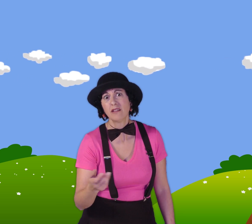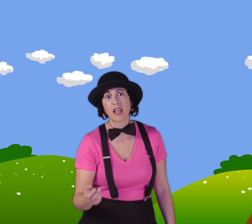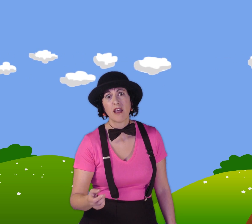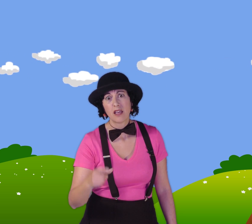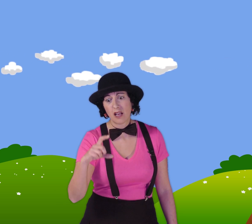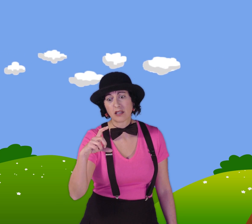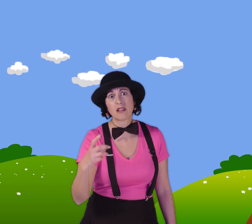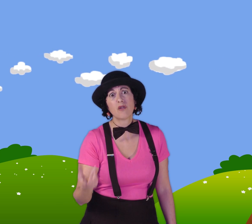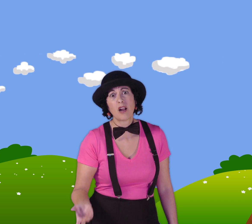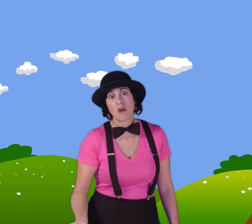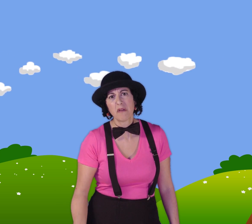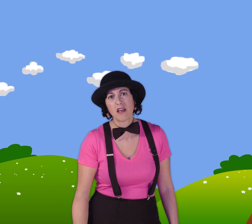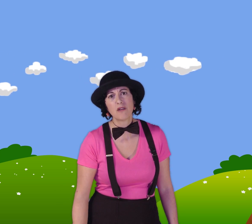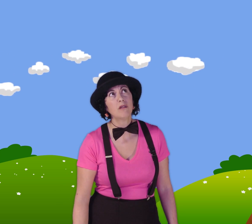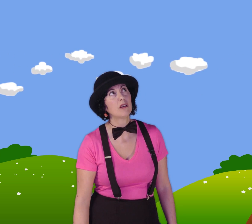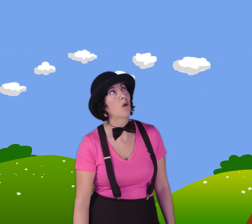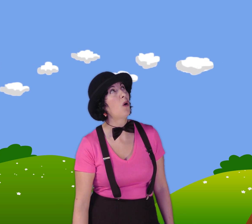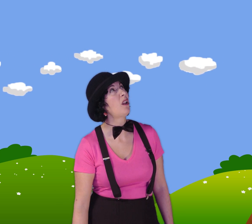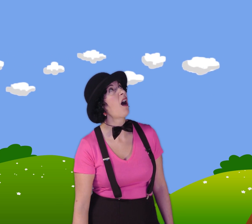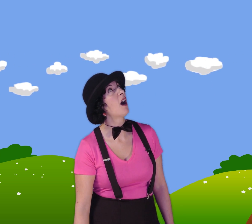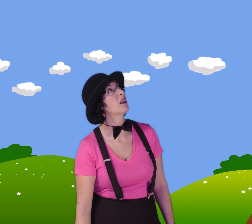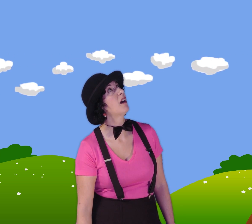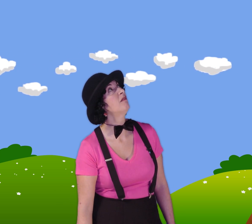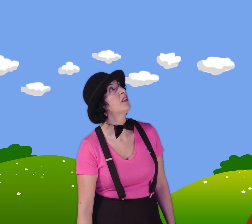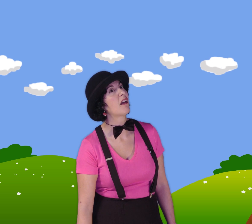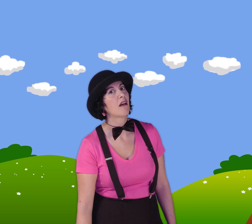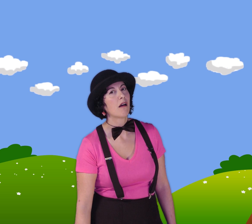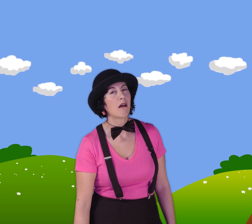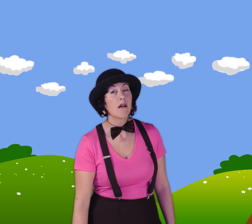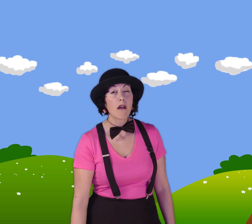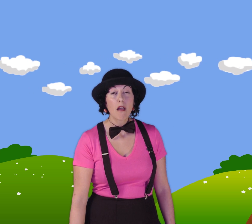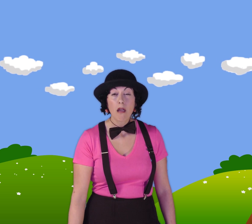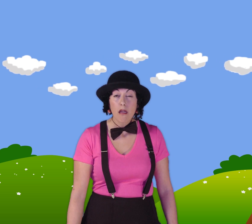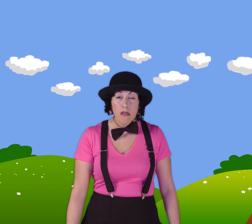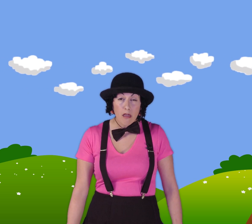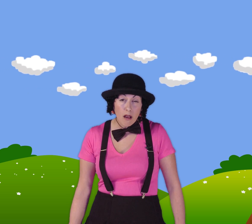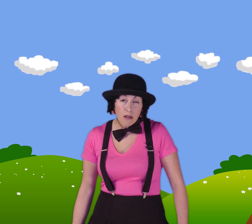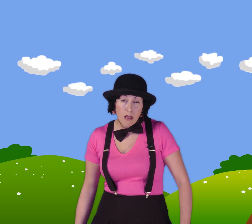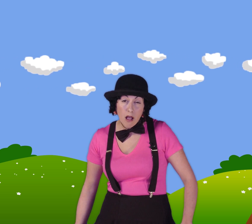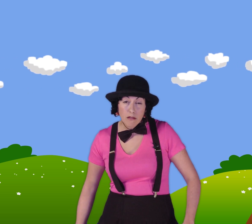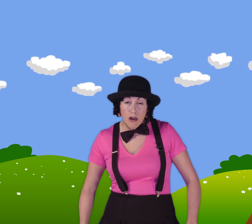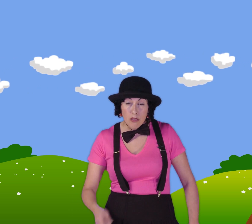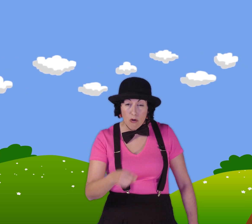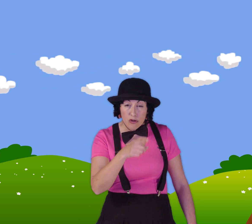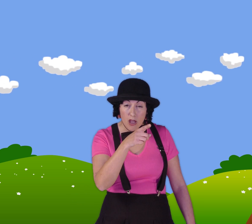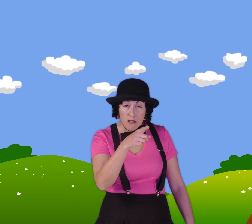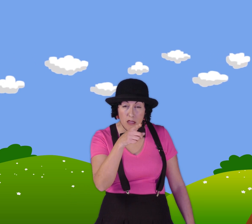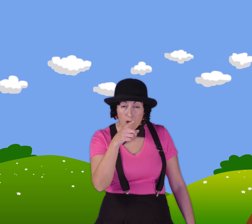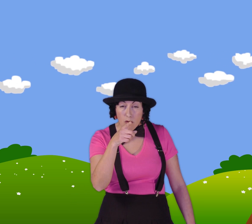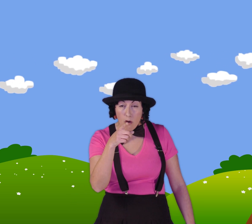gigante! Y el sastrecillo, que era muy pequeño, dijo, ¡hola, gigante! Y el gigante le dio